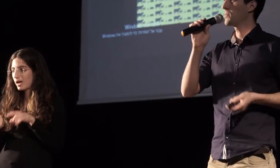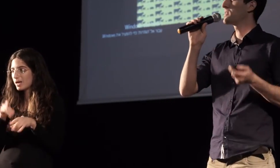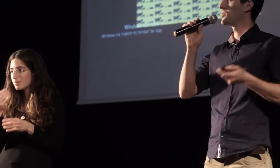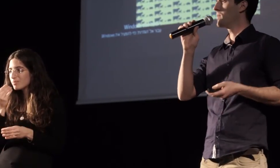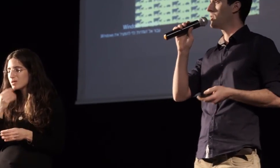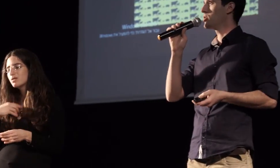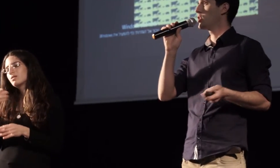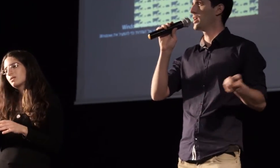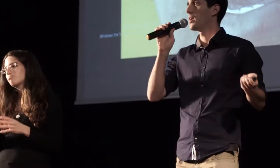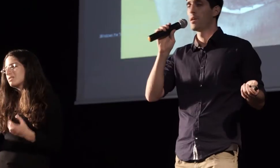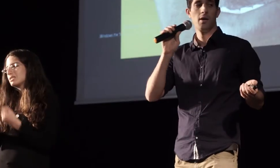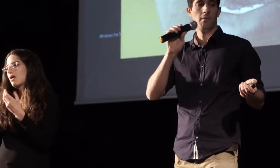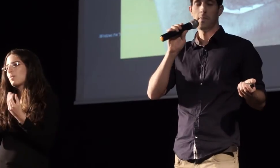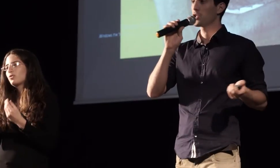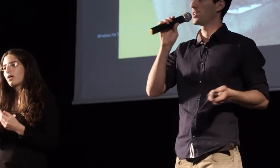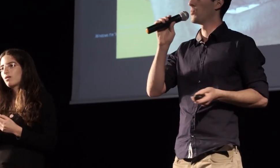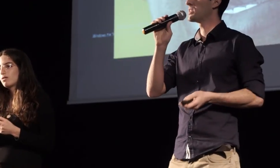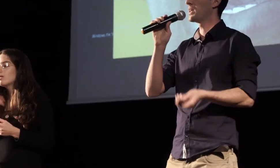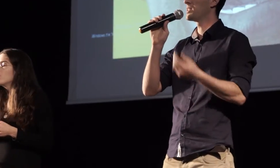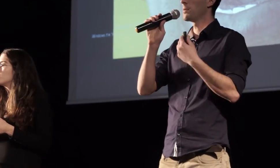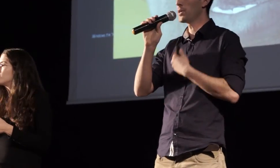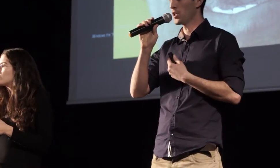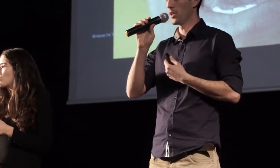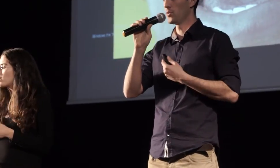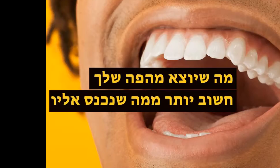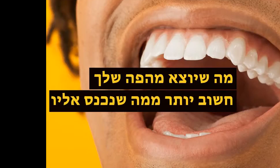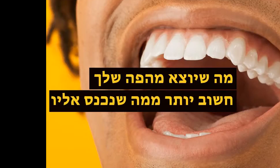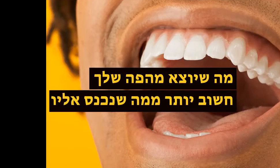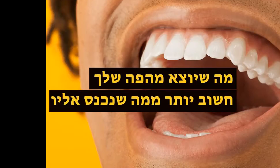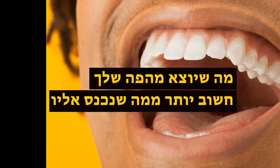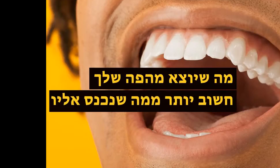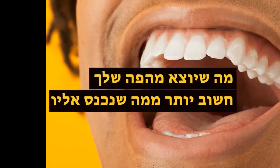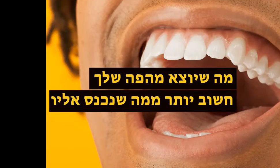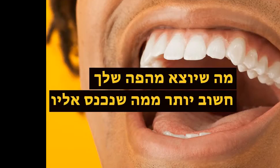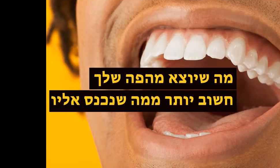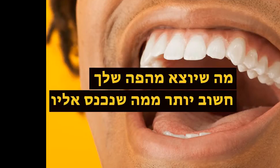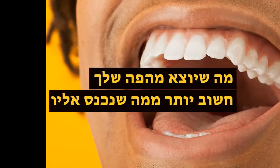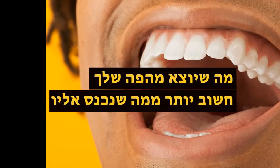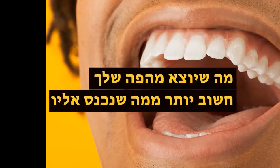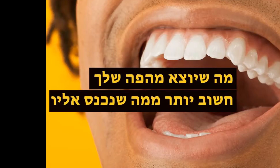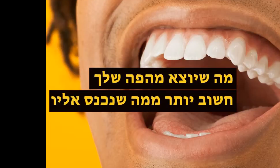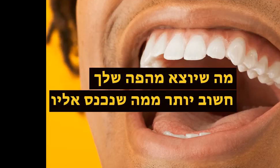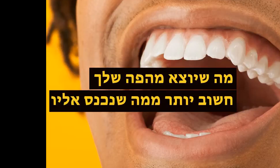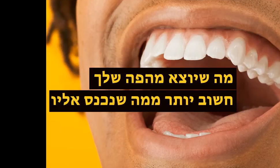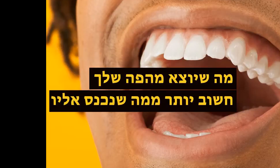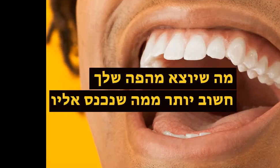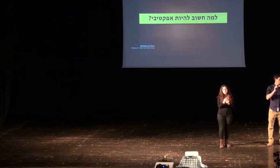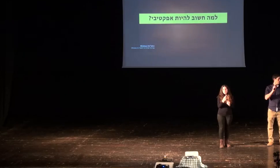מה שבעצם זה אומר זה שמה שאנחנו בעצם מכניסים לפה שלנו הוא הרבה פחות חשוב ממה שיוצא ממנו.